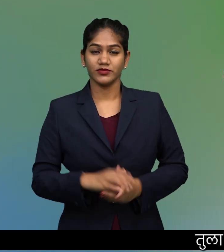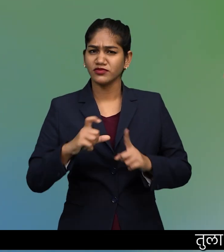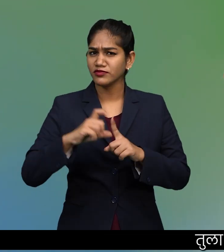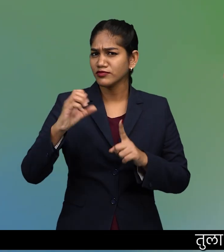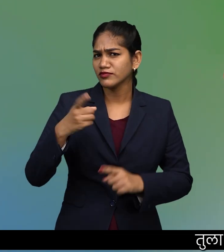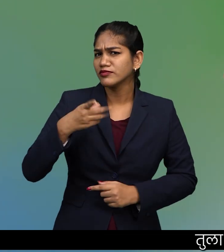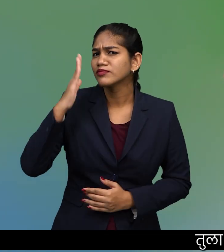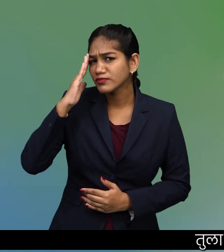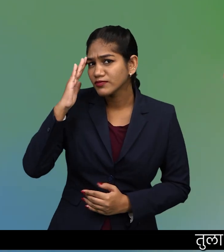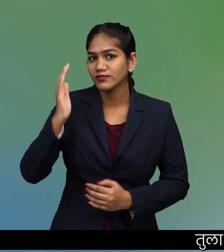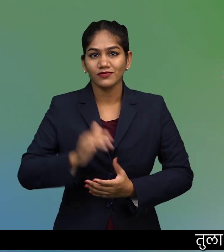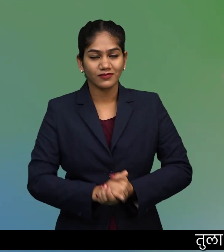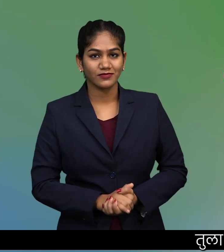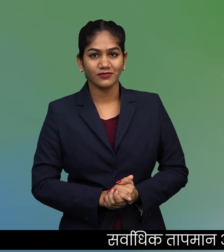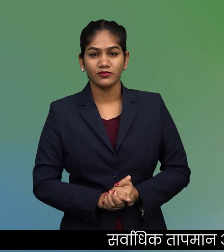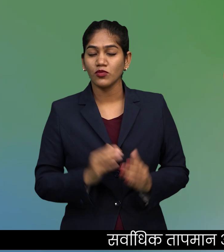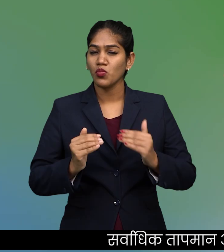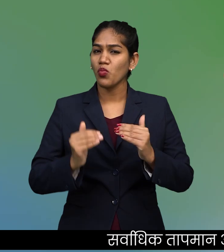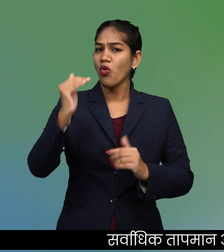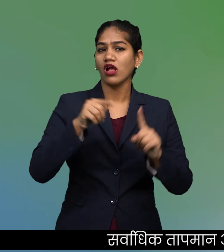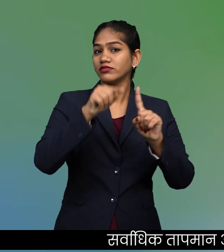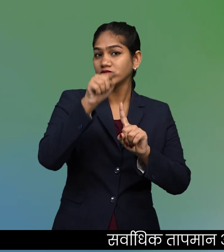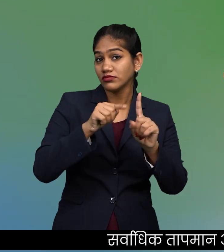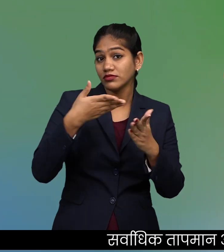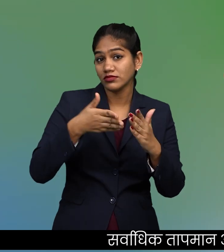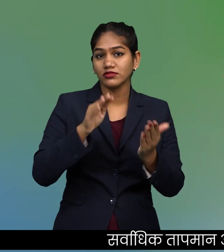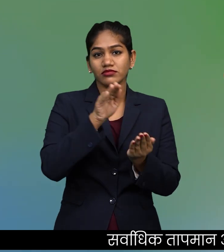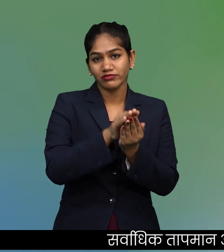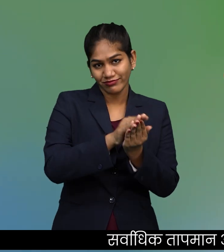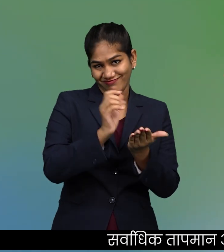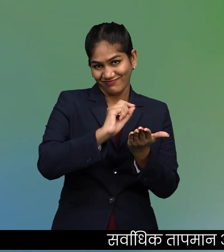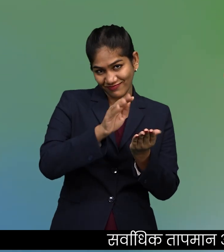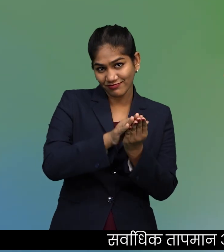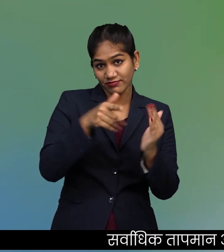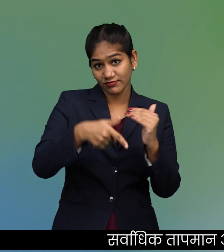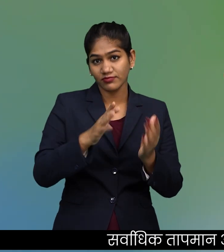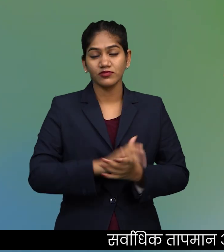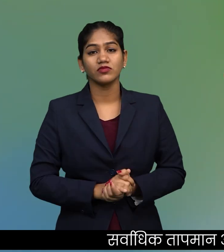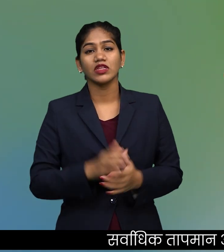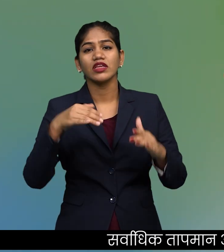तुला माहीत आहे का, सर्वाधिक तापमान अंतर्देशीय समुद्रात नोंदवले